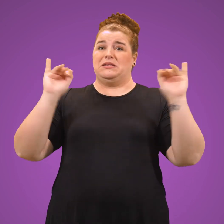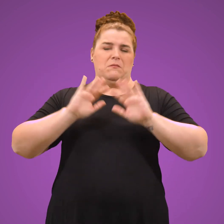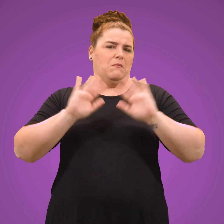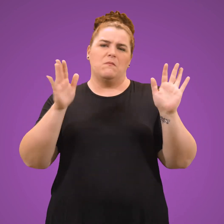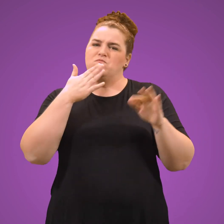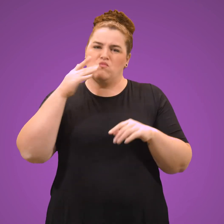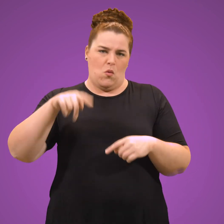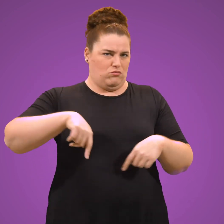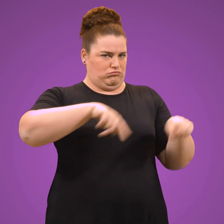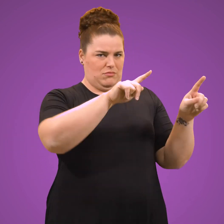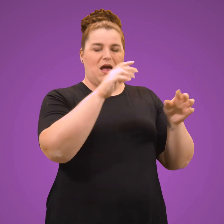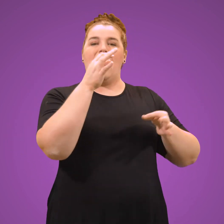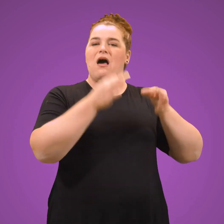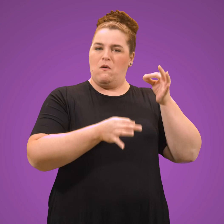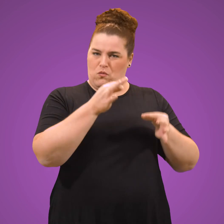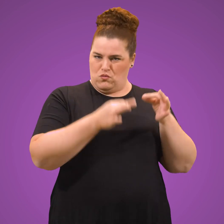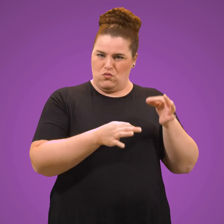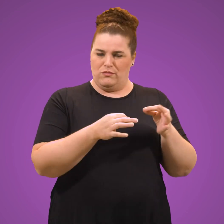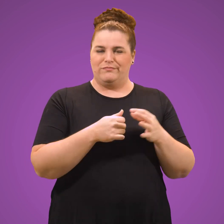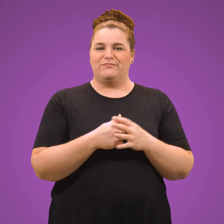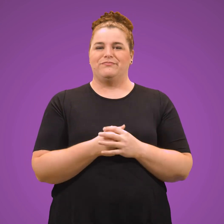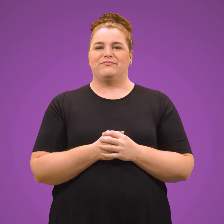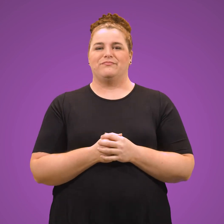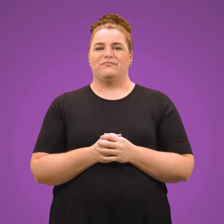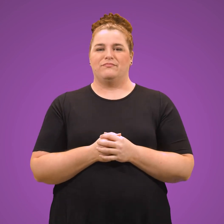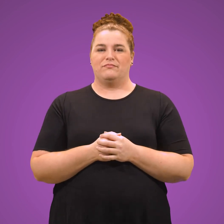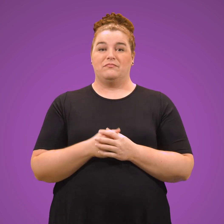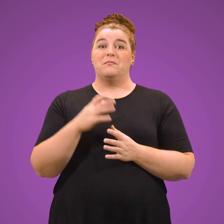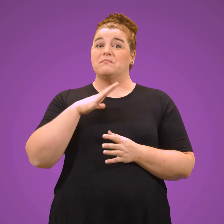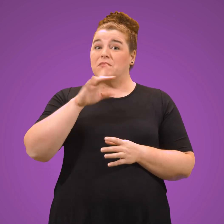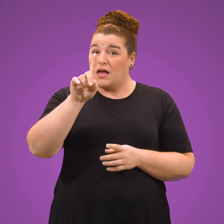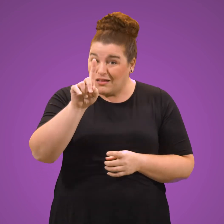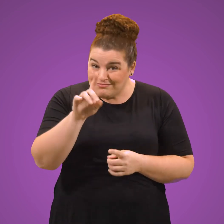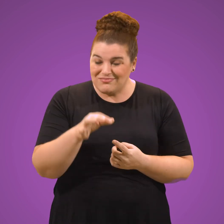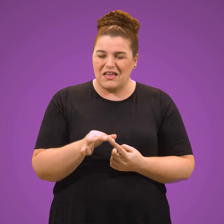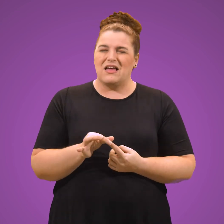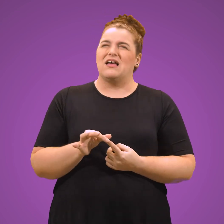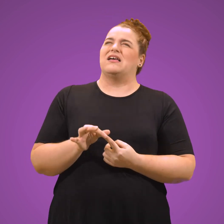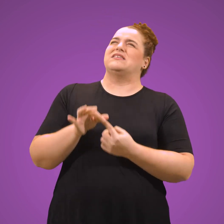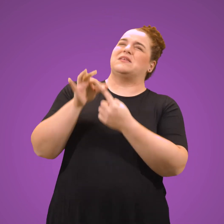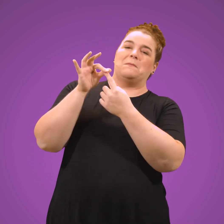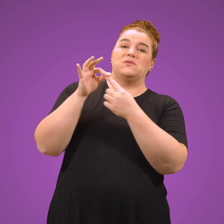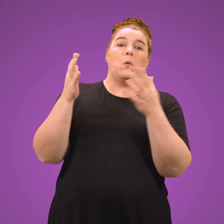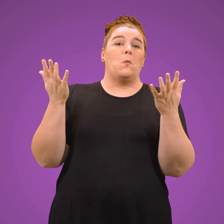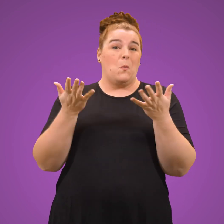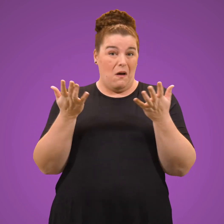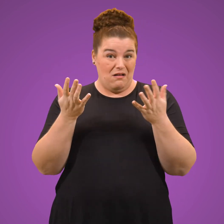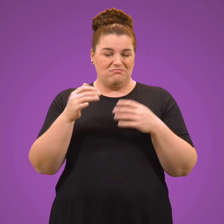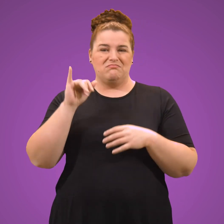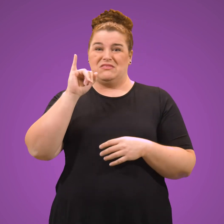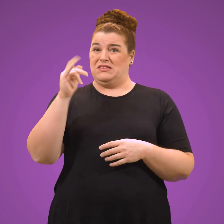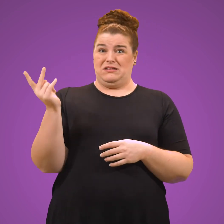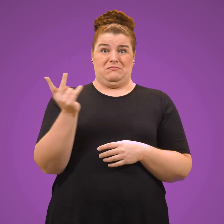Et si les deux conjoints ne réussissent pas à s'entendre en médiation, ils devront aller à la cour. Il y a une exception.